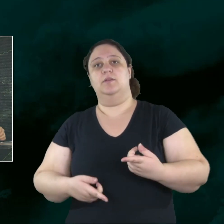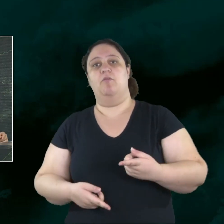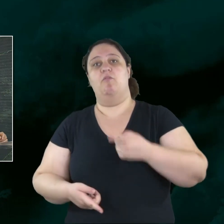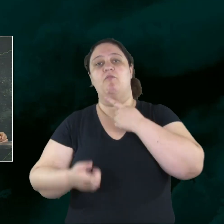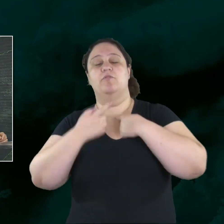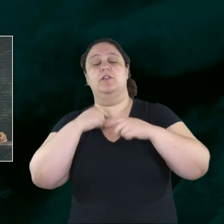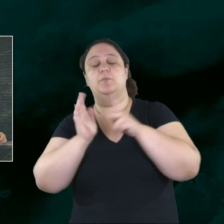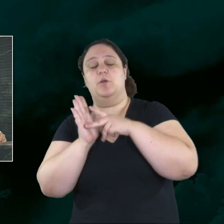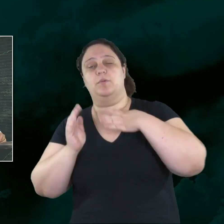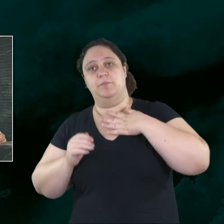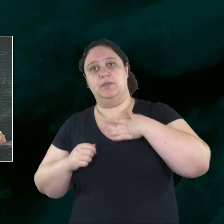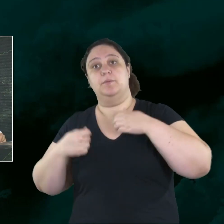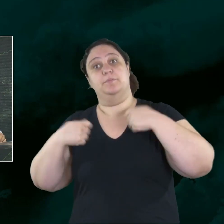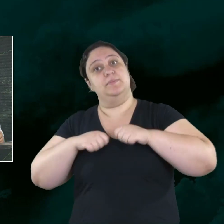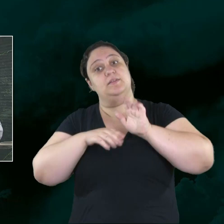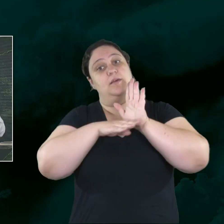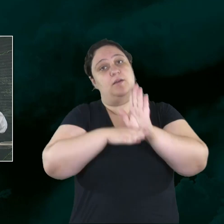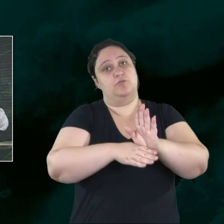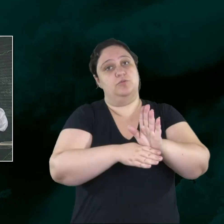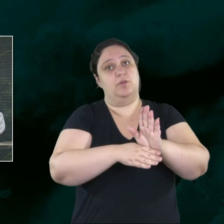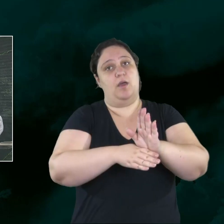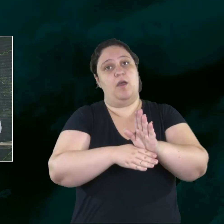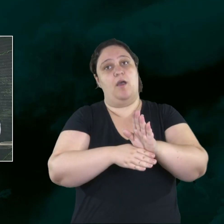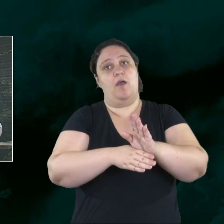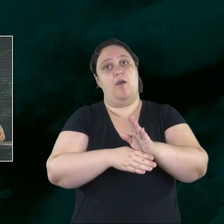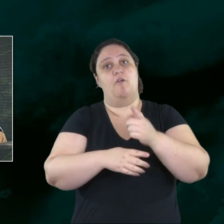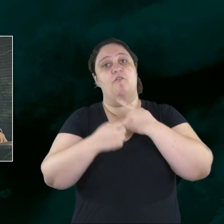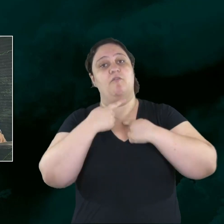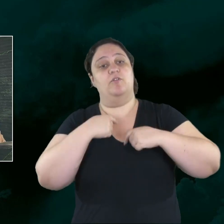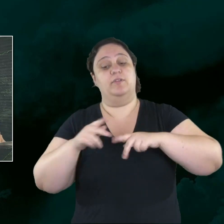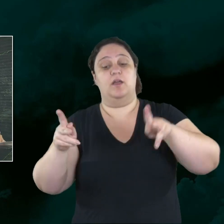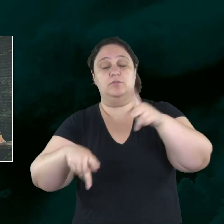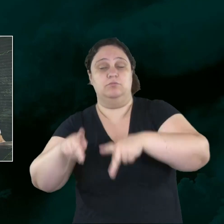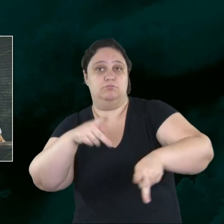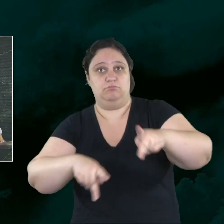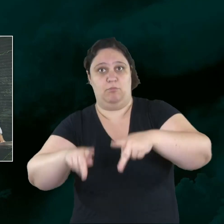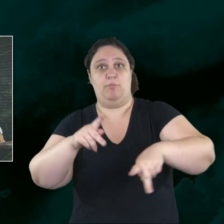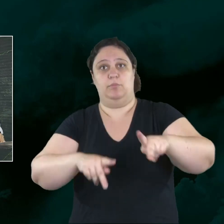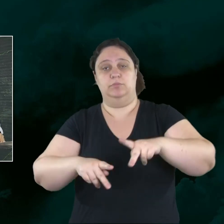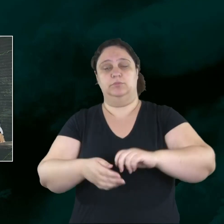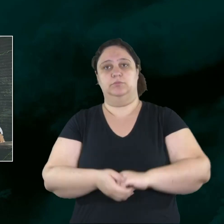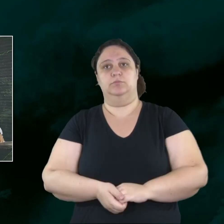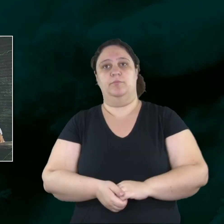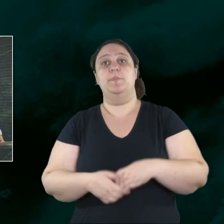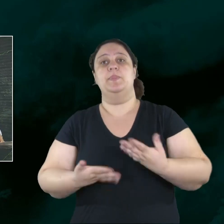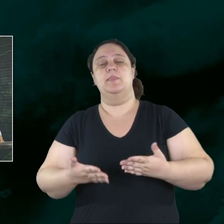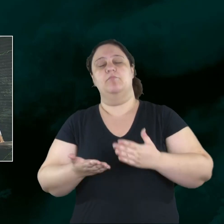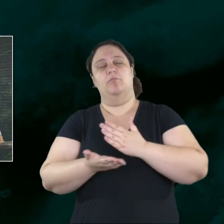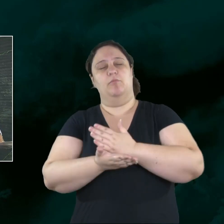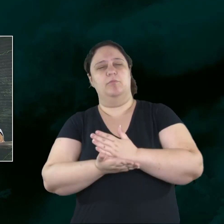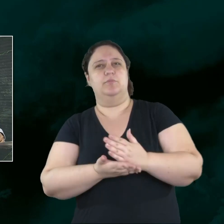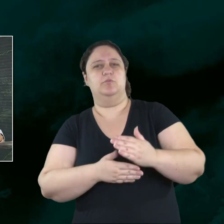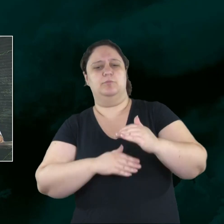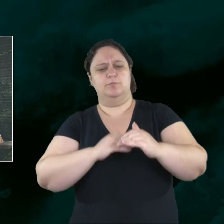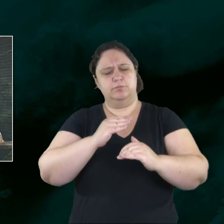da coletividade. Então isso foi se desenvolvendo de acordo com a peculiaridade, né, da organização social